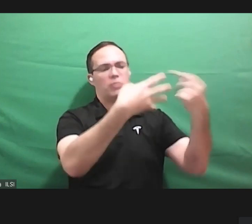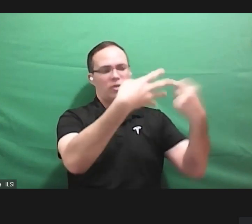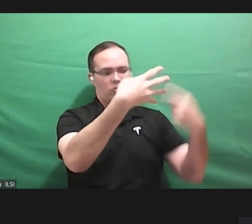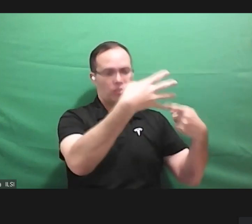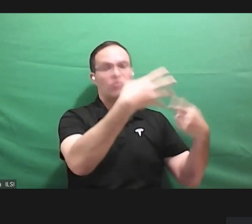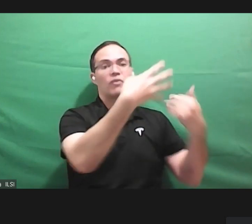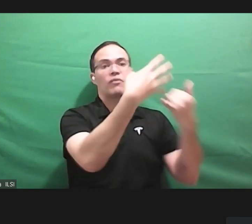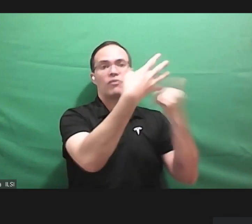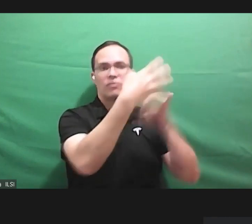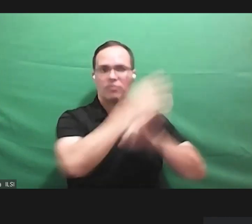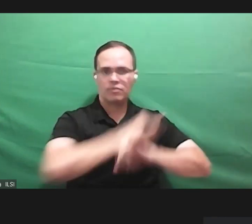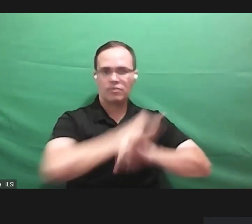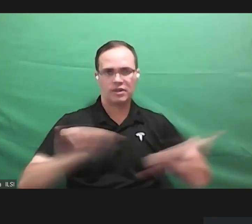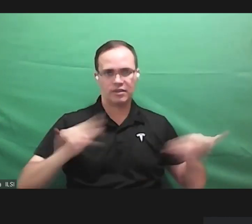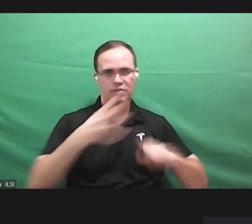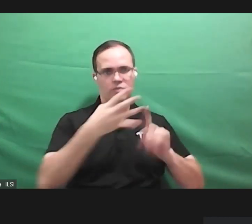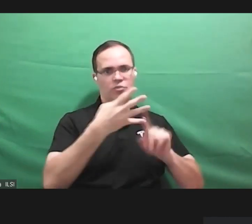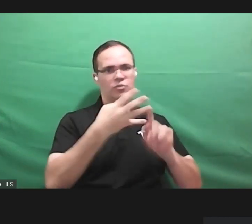Ponce.